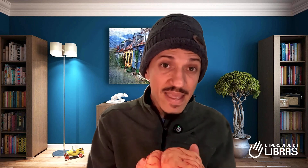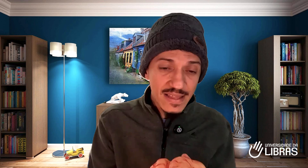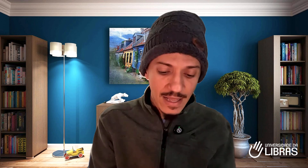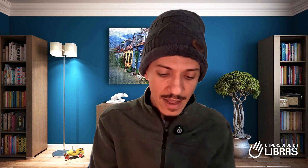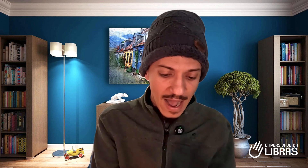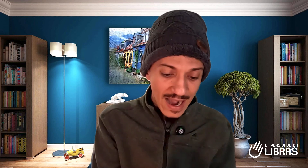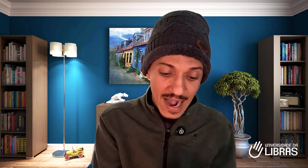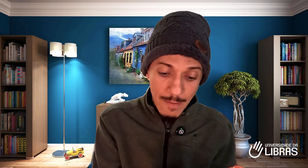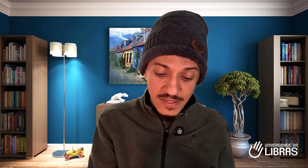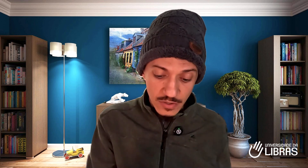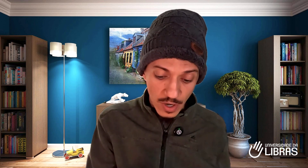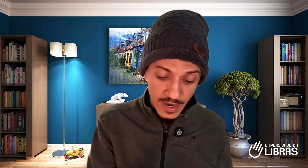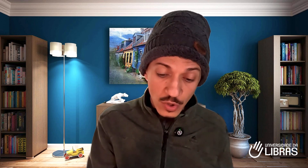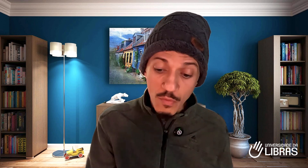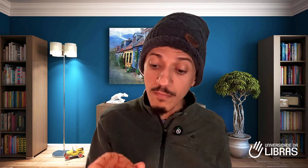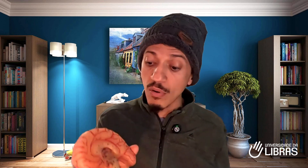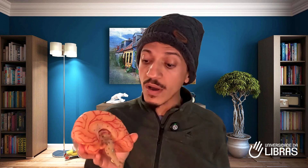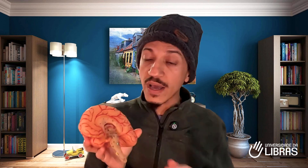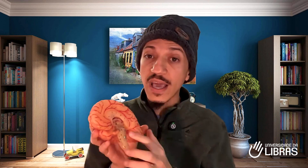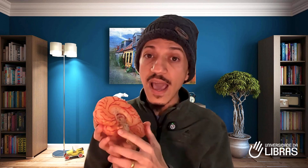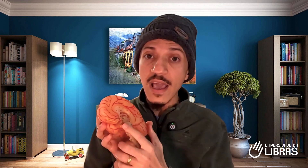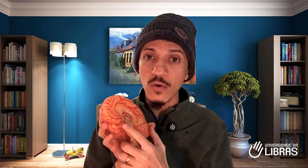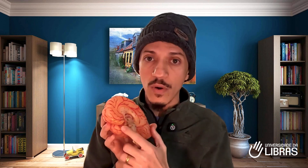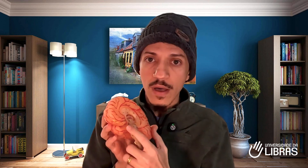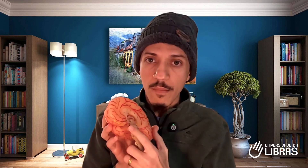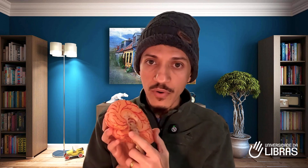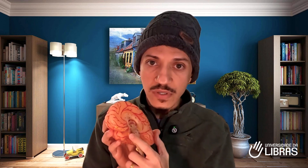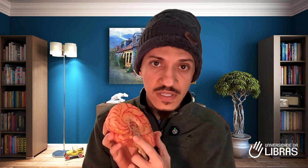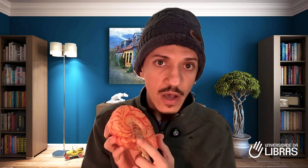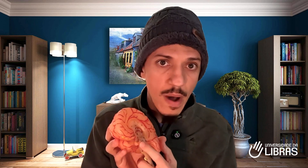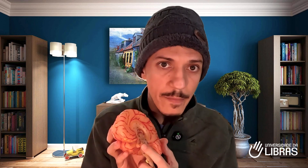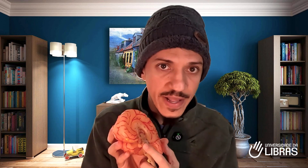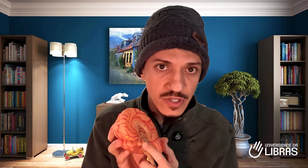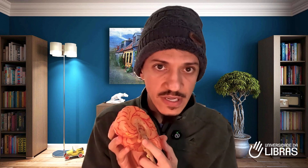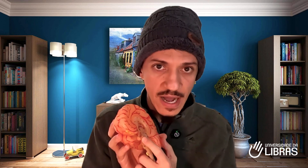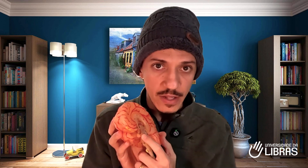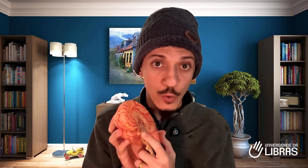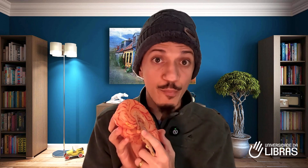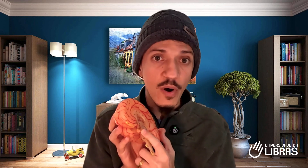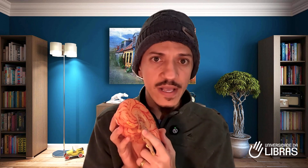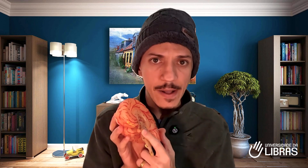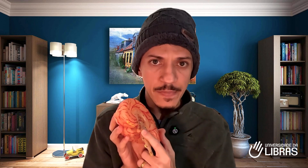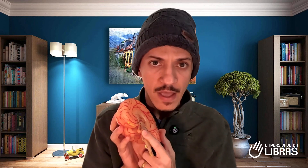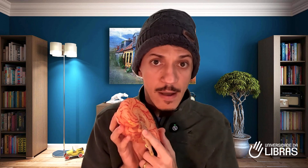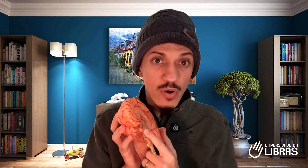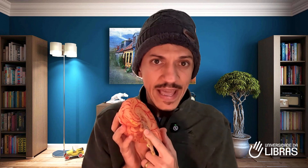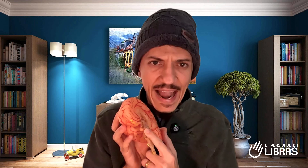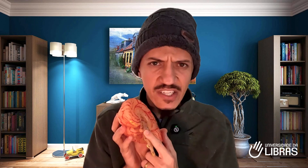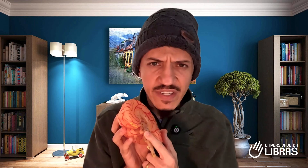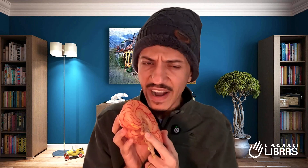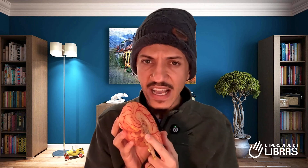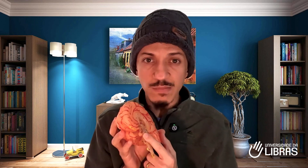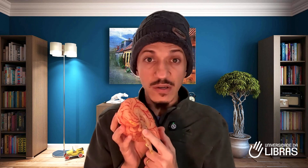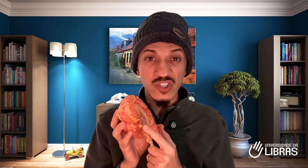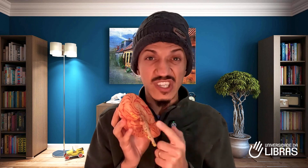amígdala acaba se tornando um bloqueio para o seu aprendizado. Por quê? Porque ela ativa a resposta de estresse